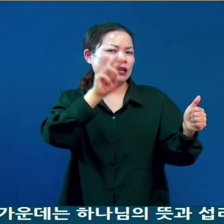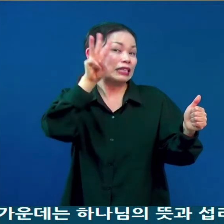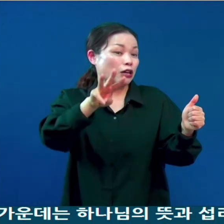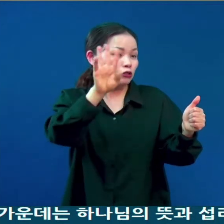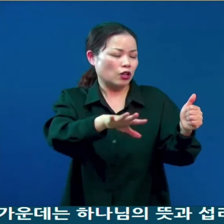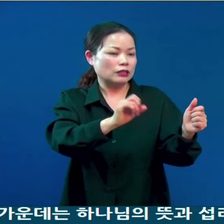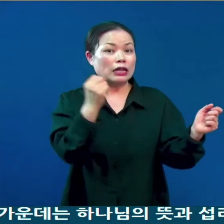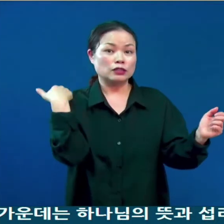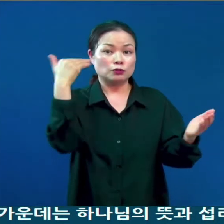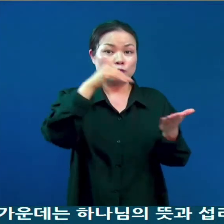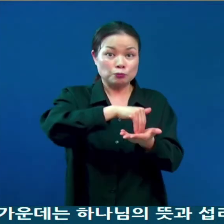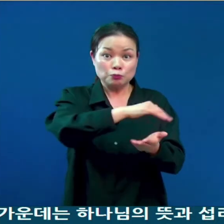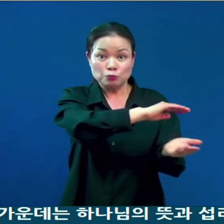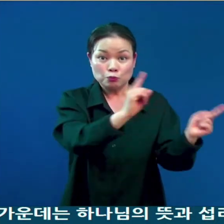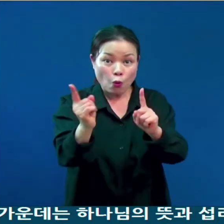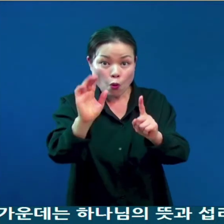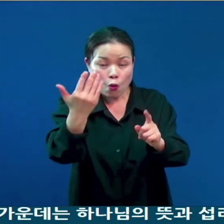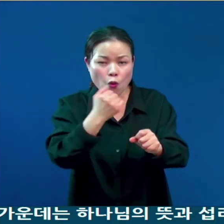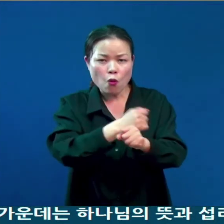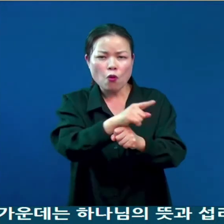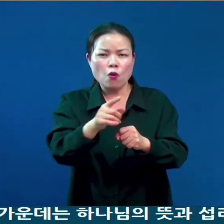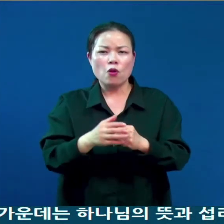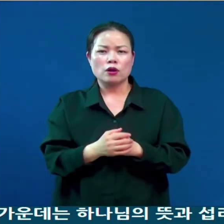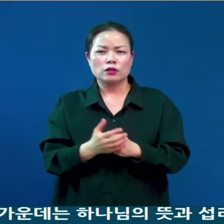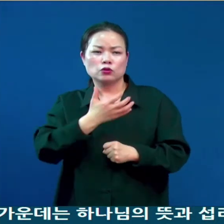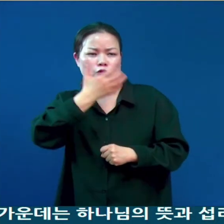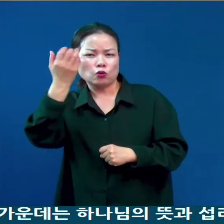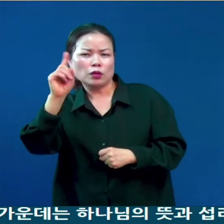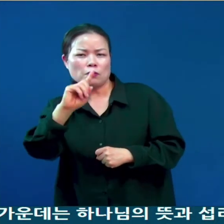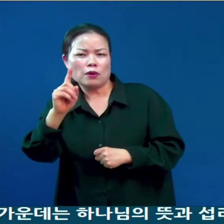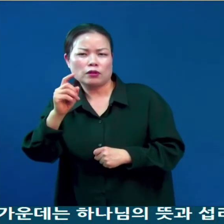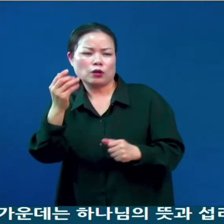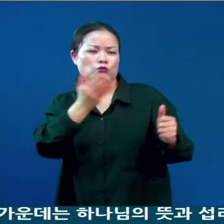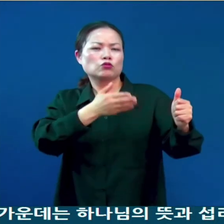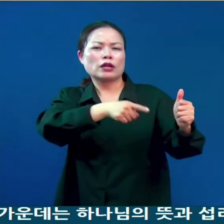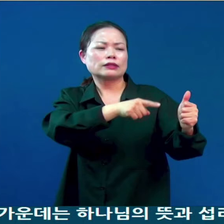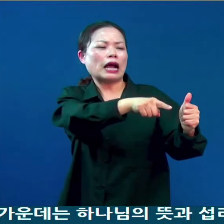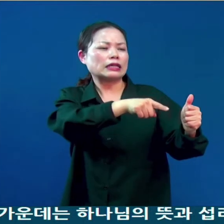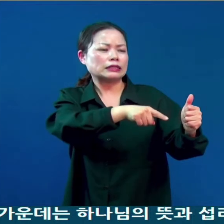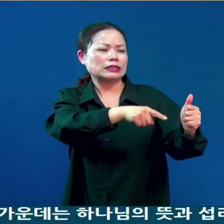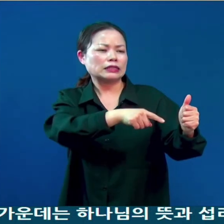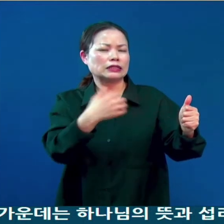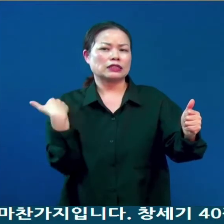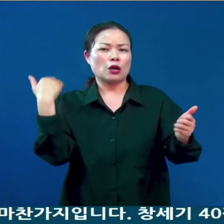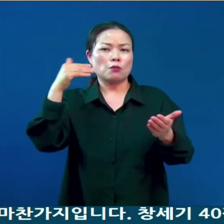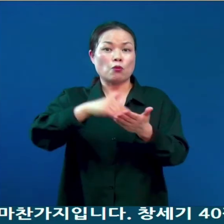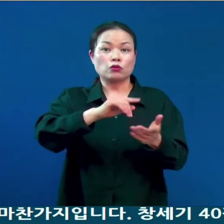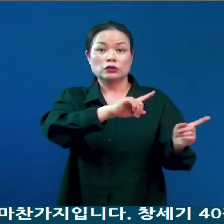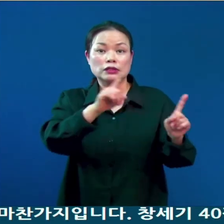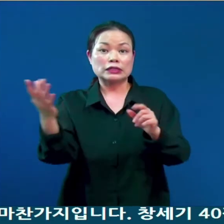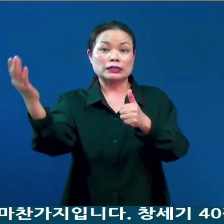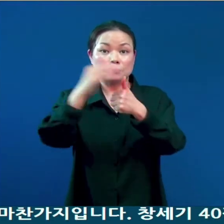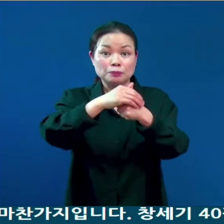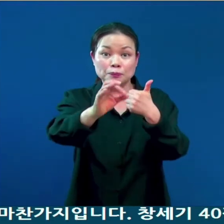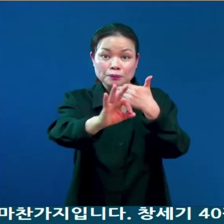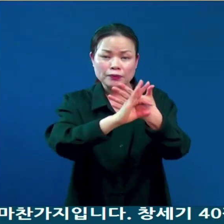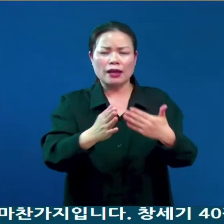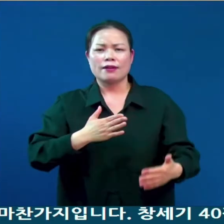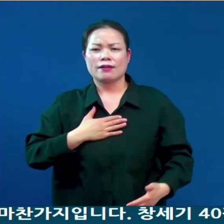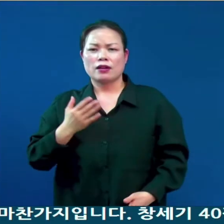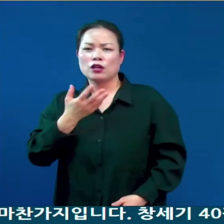라고 이야기합니다. 그러면서 14절에 이 요셉이 뭐라고 부탁하냐면 당신이 복직이 되시거든 나의